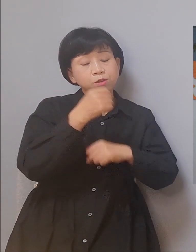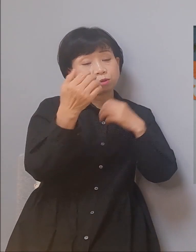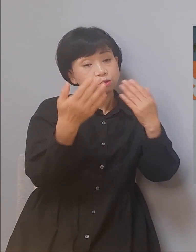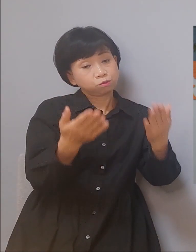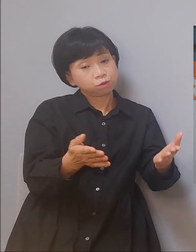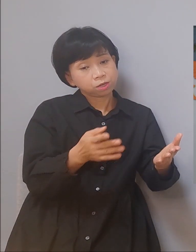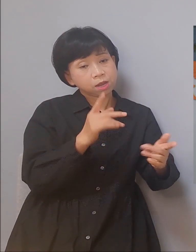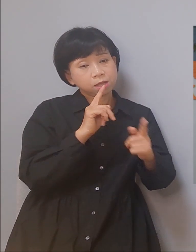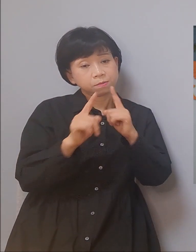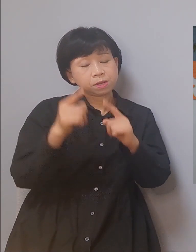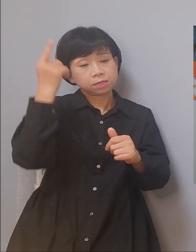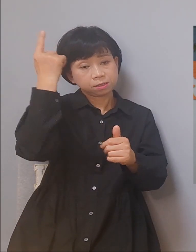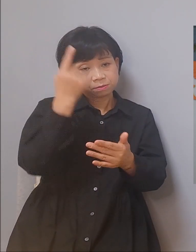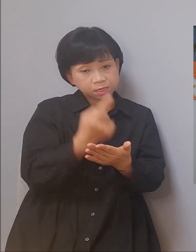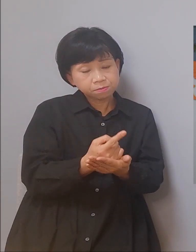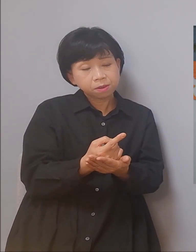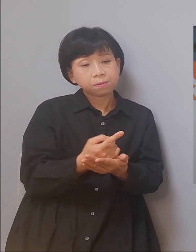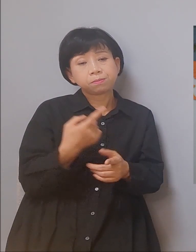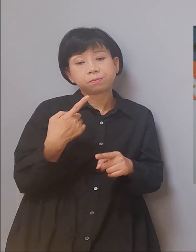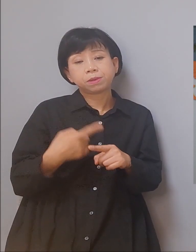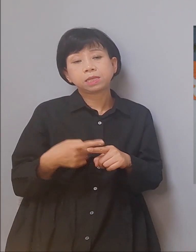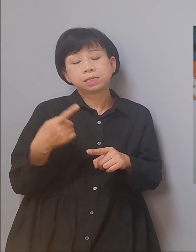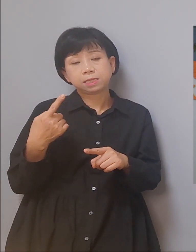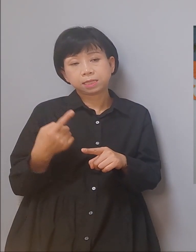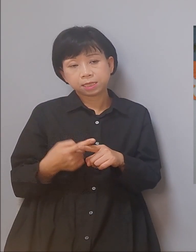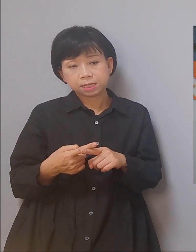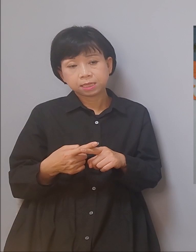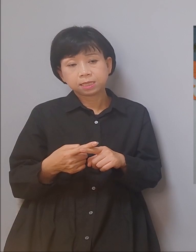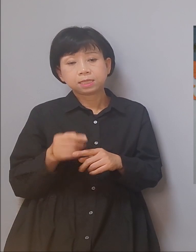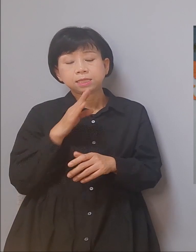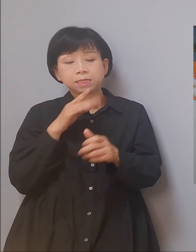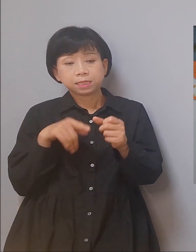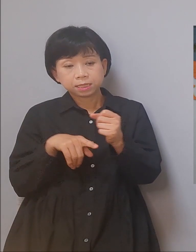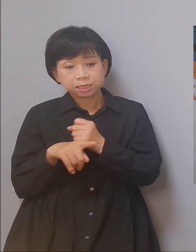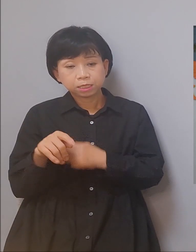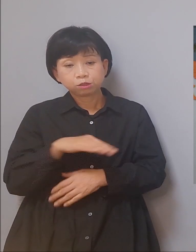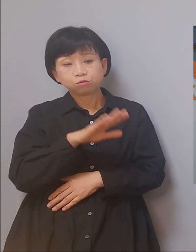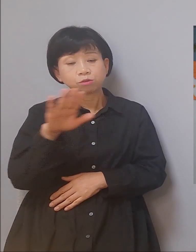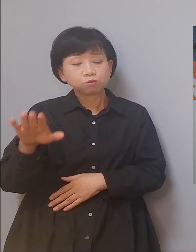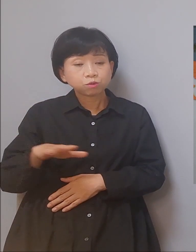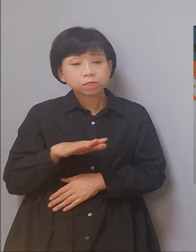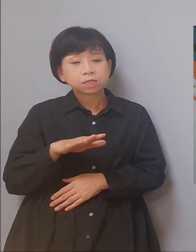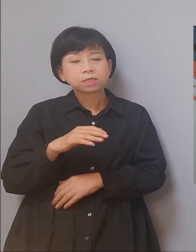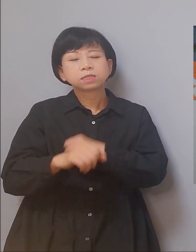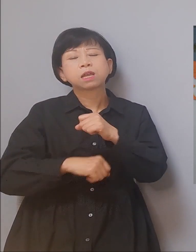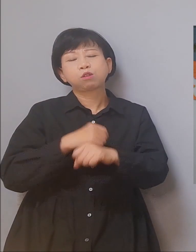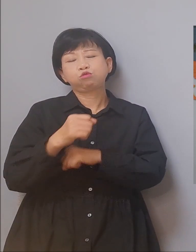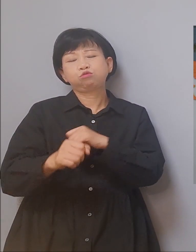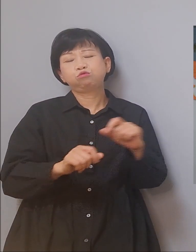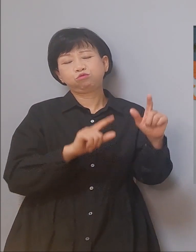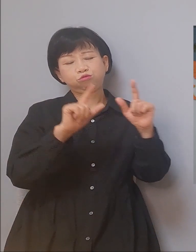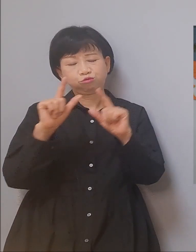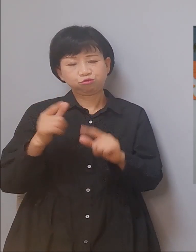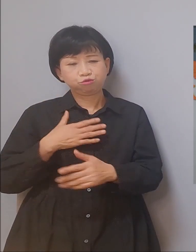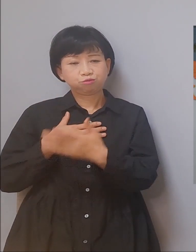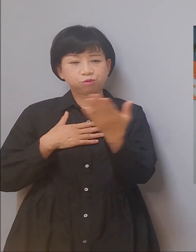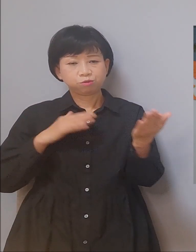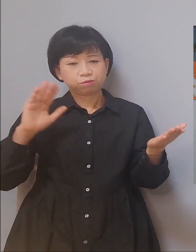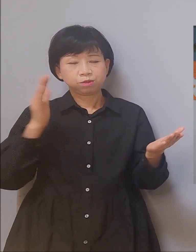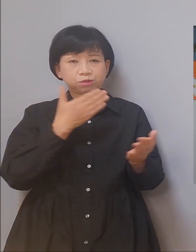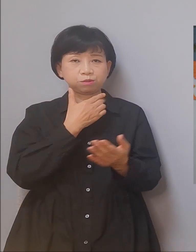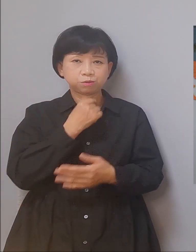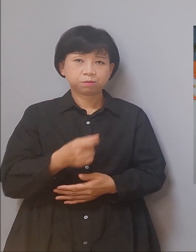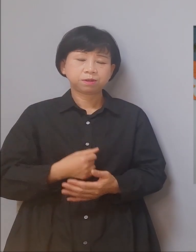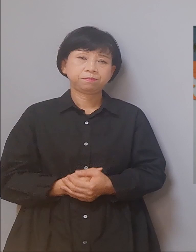말씀이 우리에게 임하는 것입니다. 오늘도 그 진리가 우리를 자유케 함을 누리시는 저와 여러분이 되기를